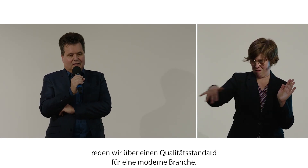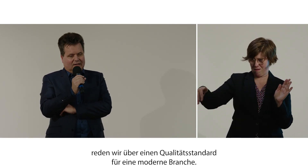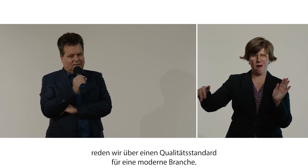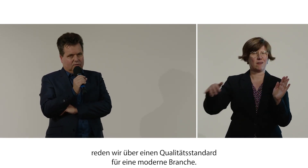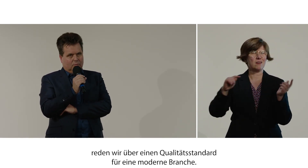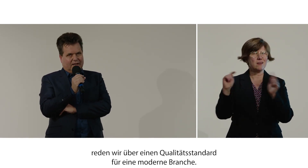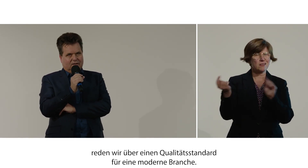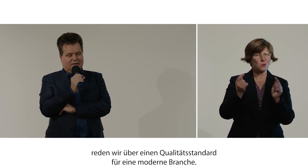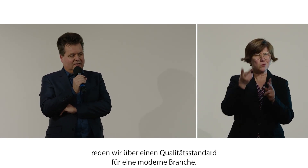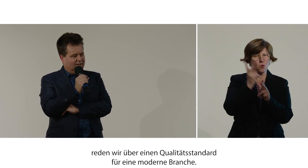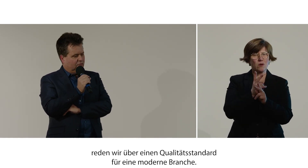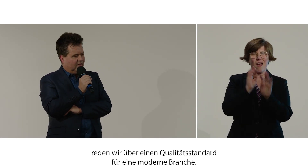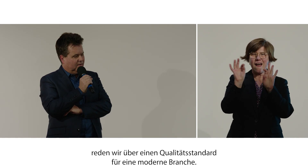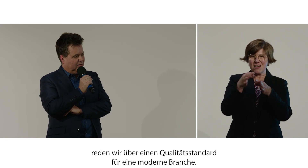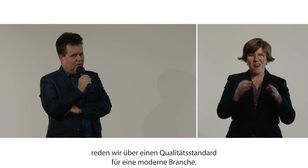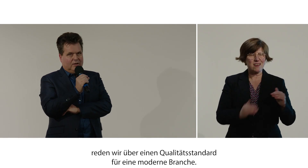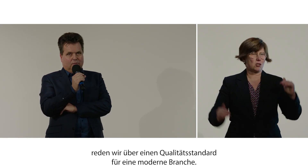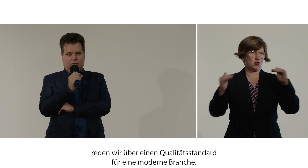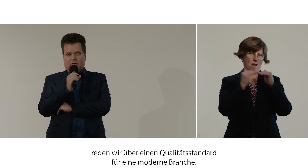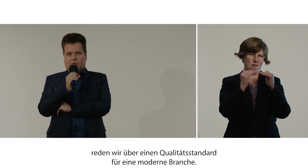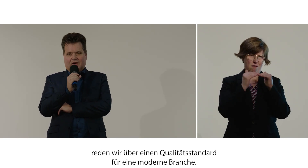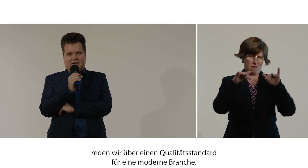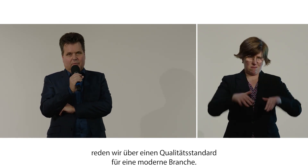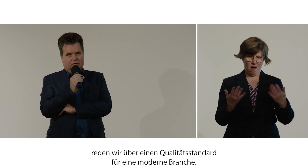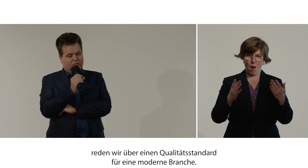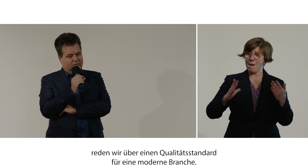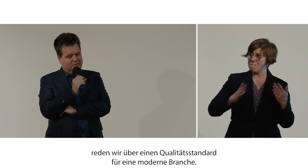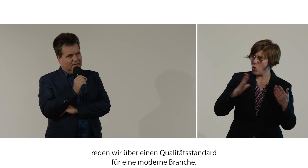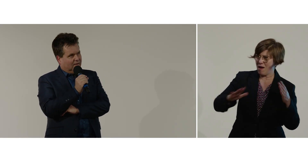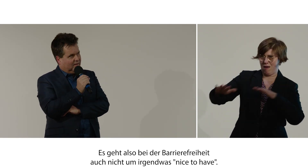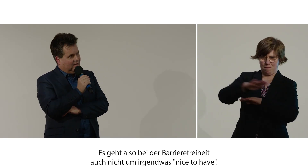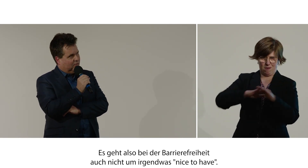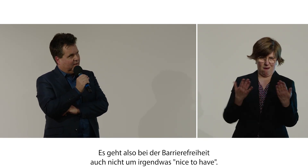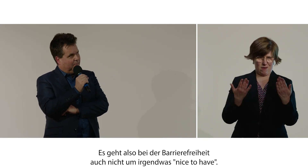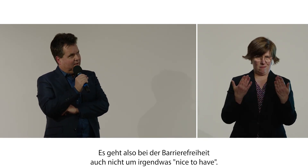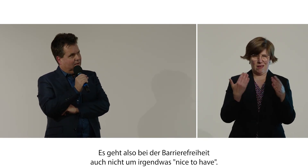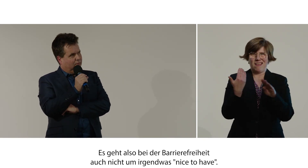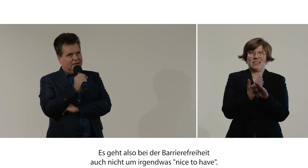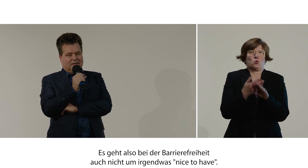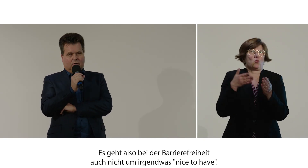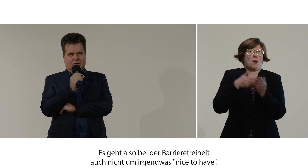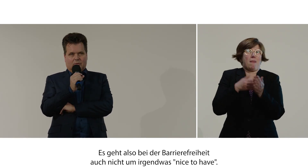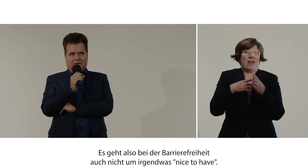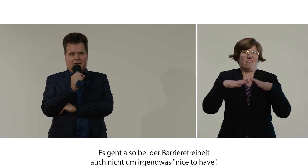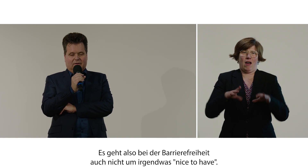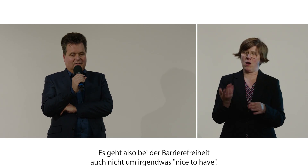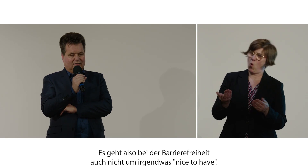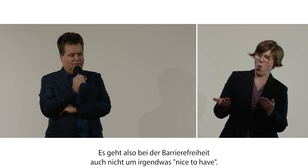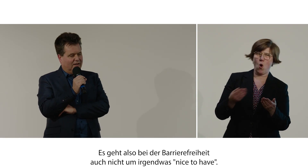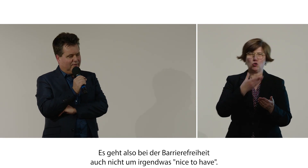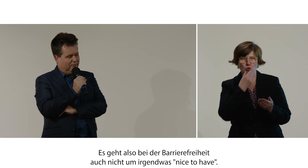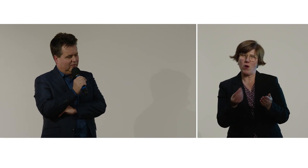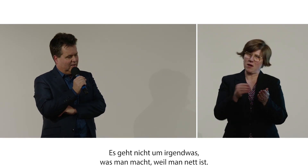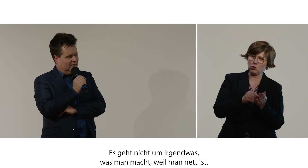dann reden wir letztlich über einen Qualitätsstandard für eine moderne Branche. Es geht also bei der Barrierefreiheit auch nicht um irgendwas